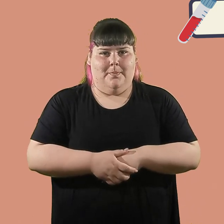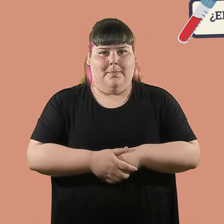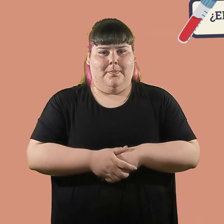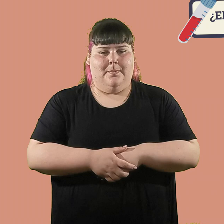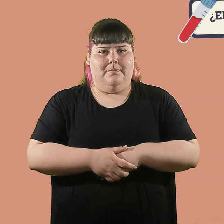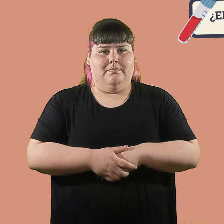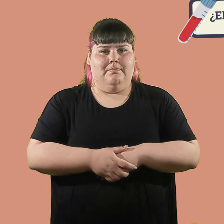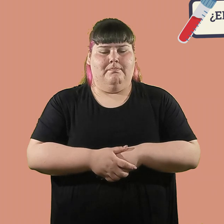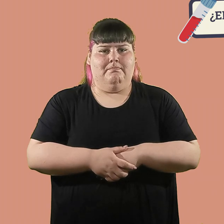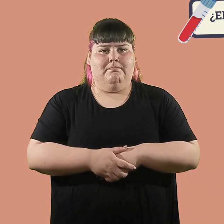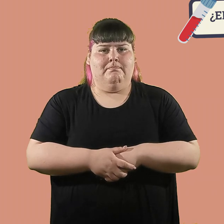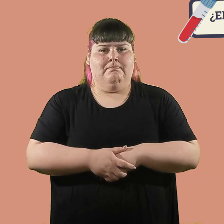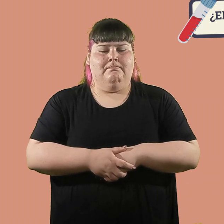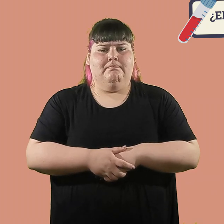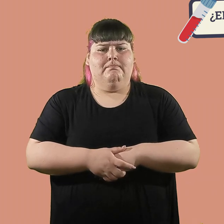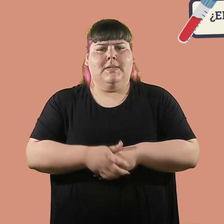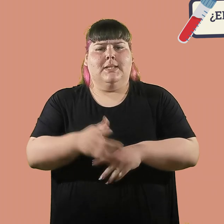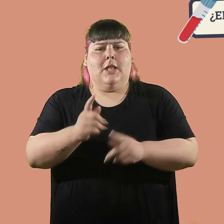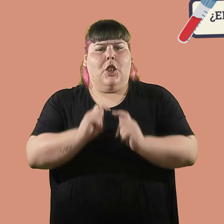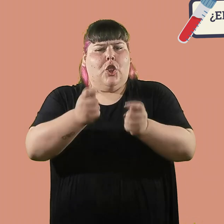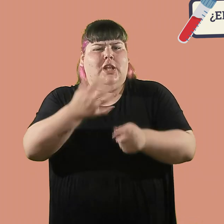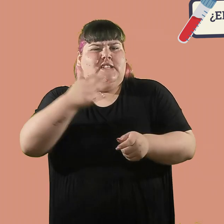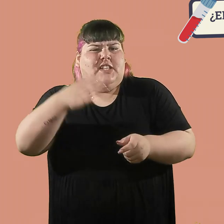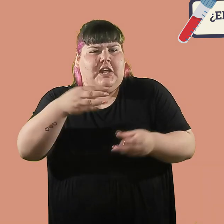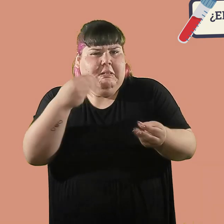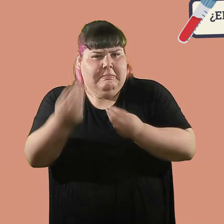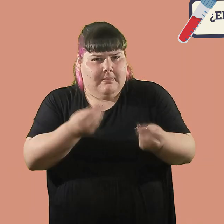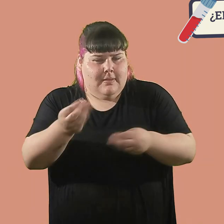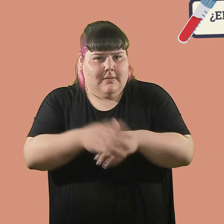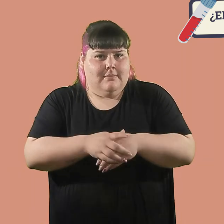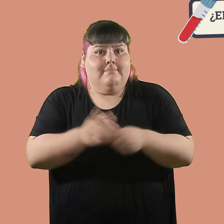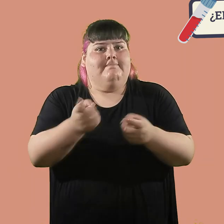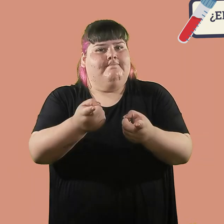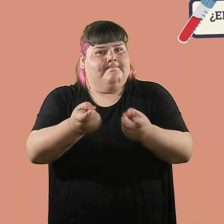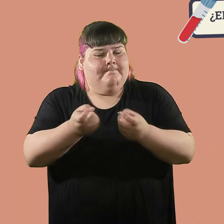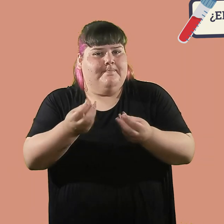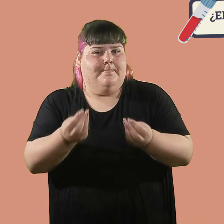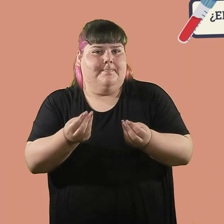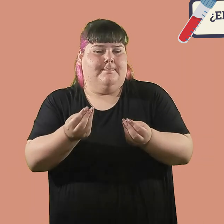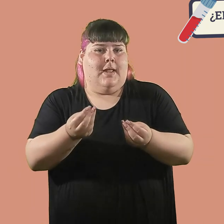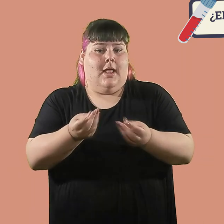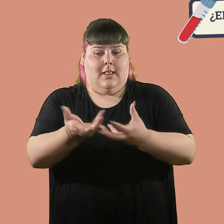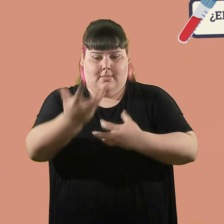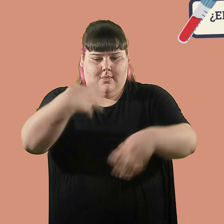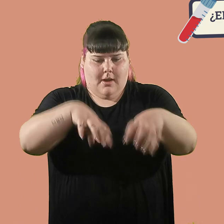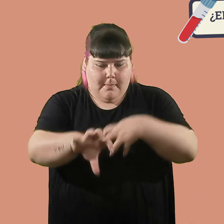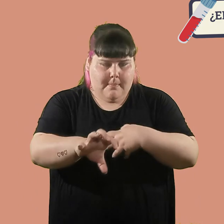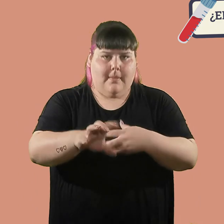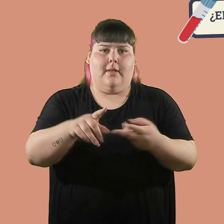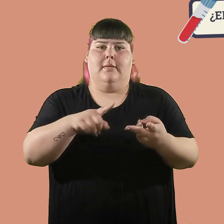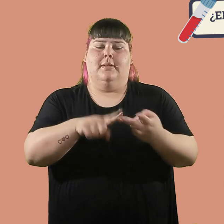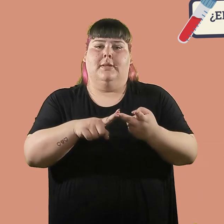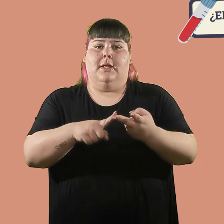¿En qué se utiliza la sangre? Es necesaria para trasplantes,